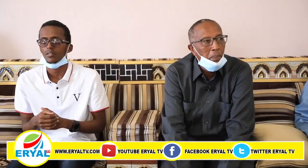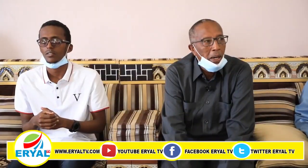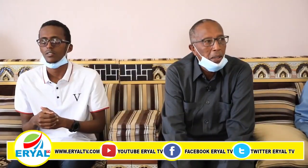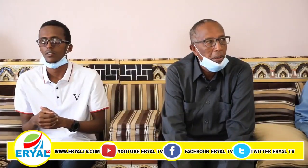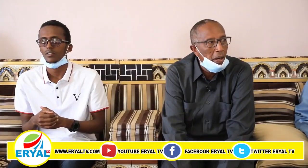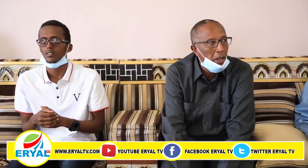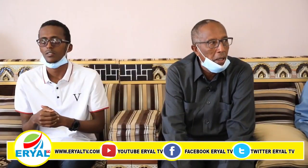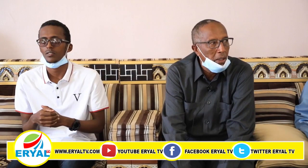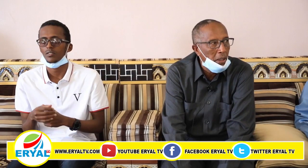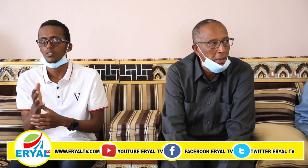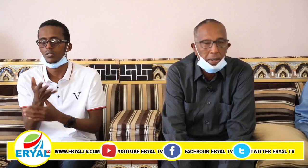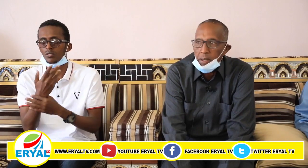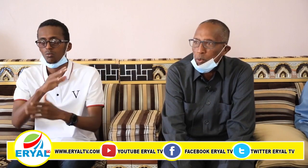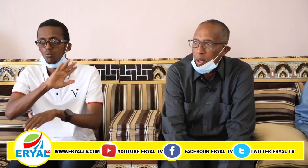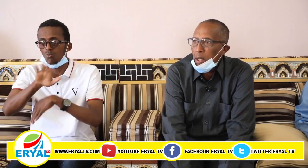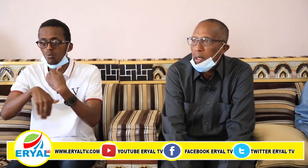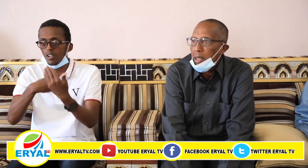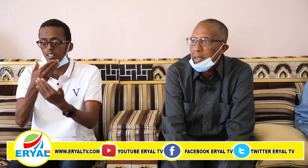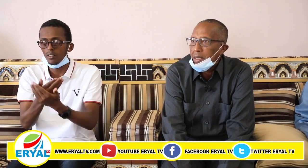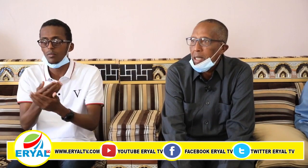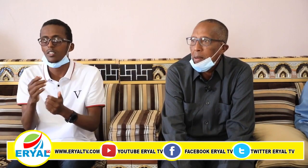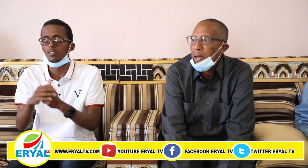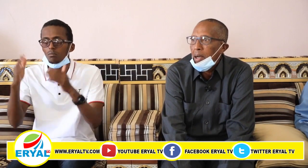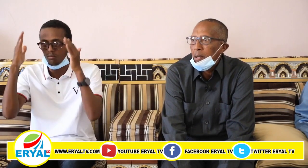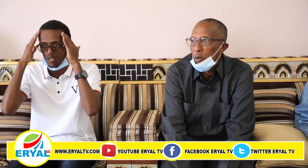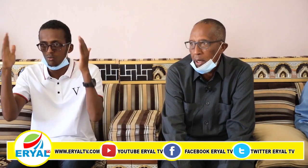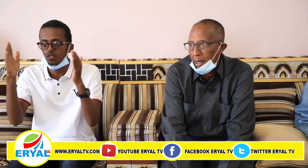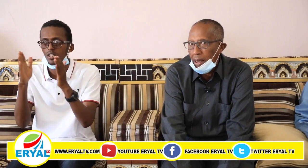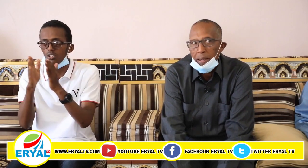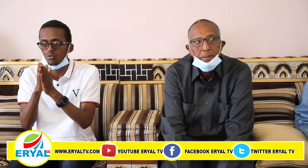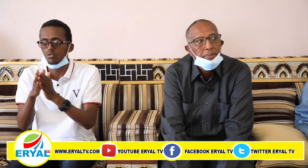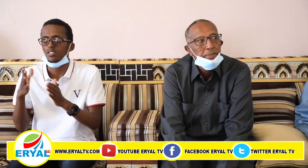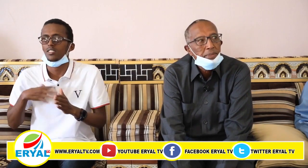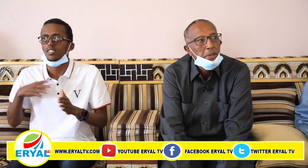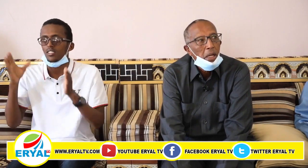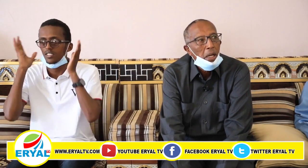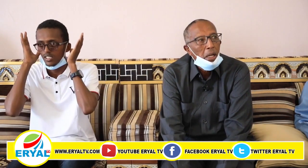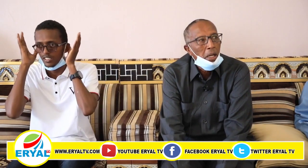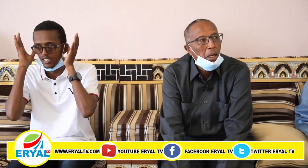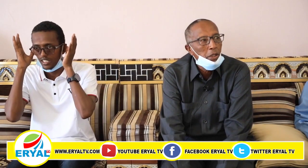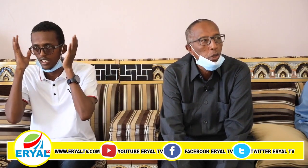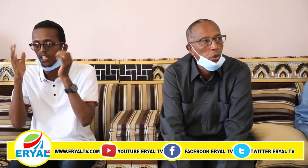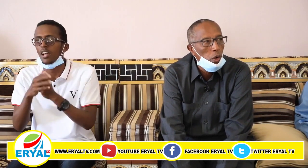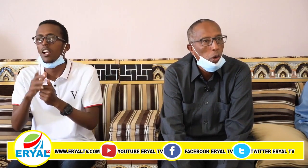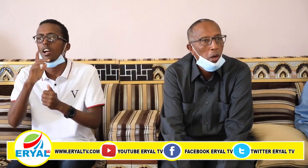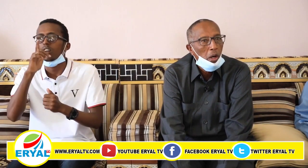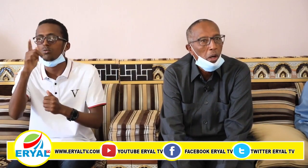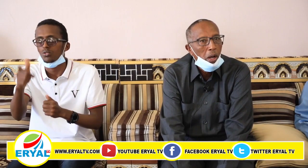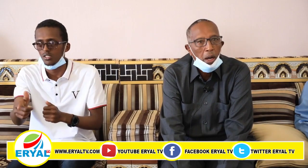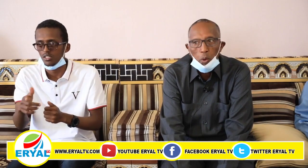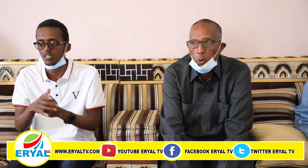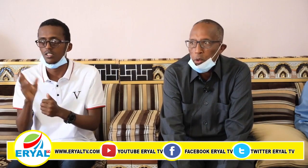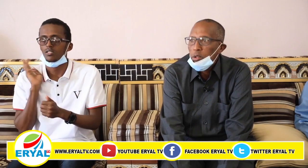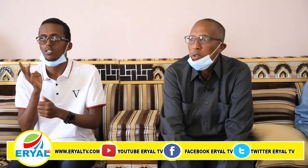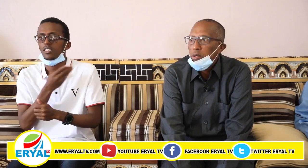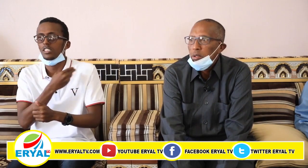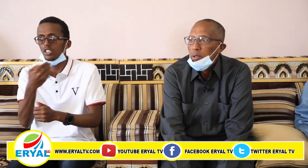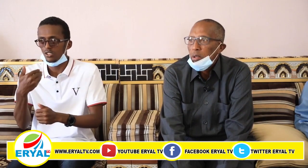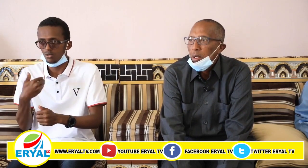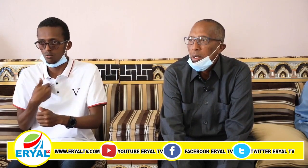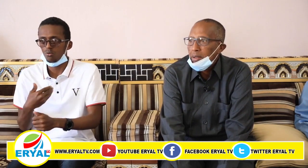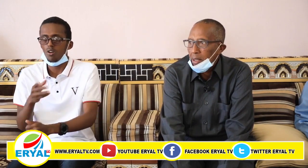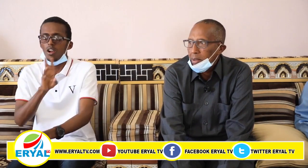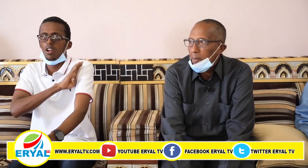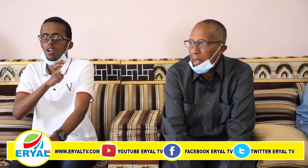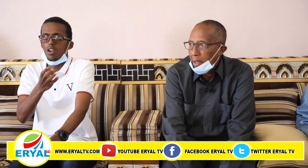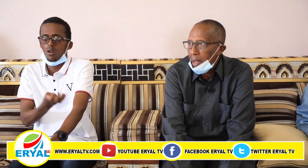waxaa dhammaan aniga iyo inta dadweynaheena dhegeysanaysaaba aynu qoraynaa in ay jirto awood